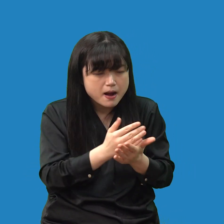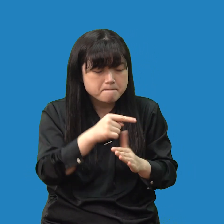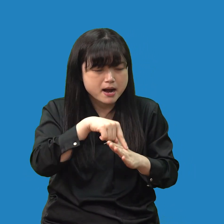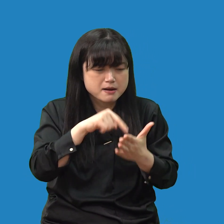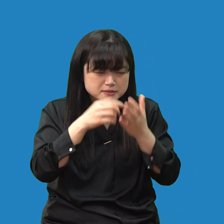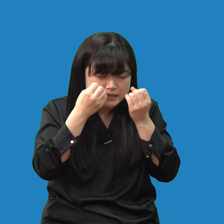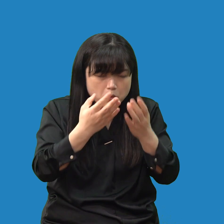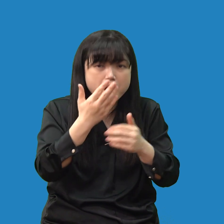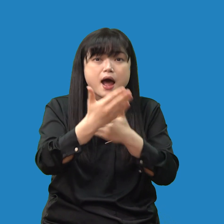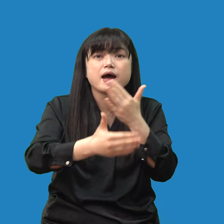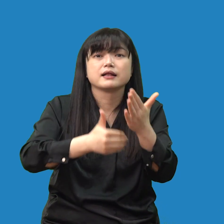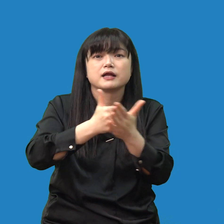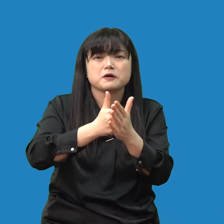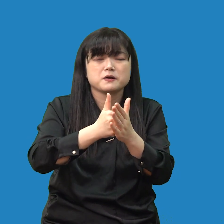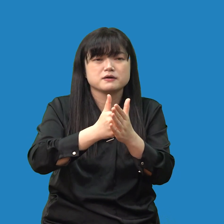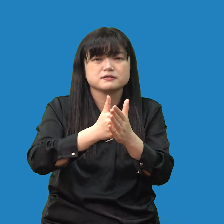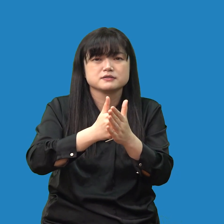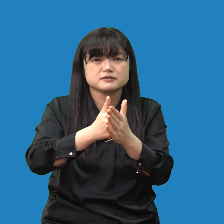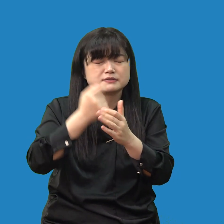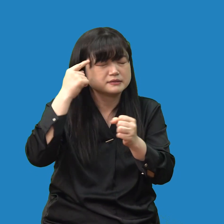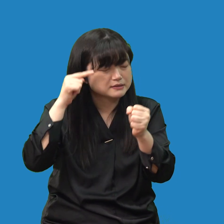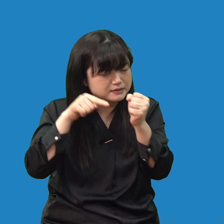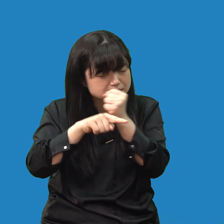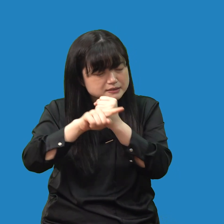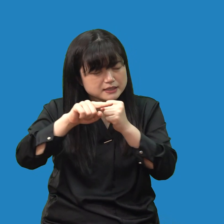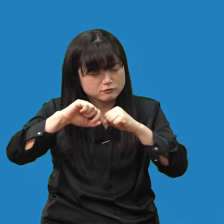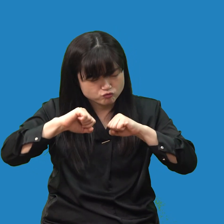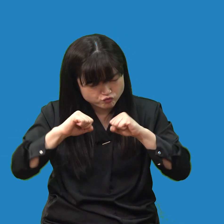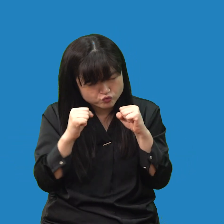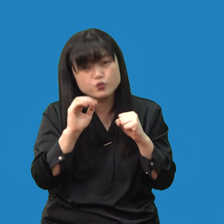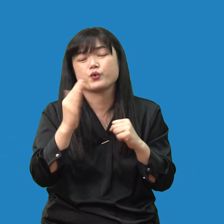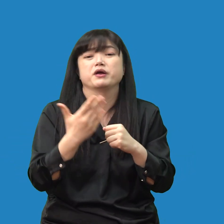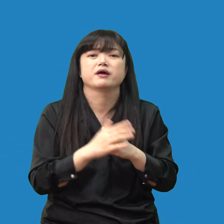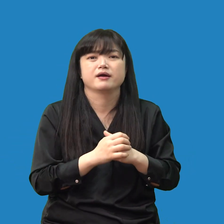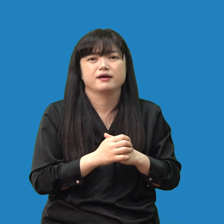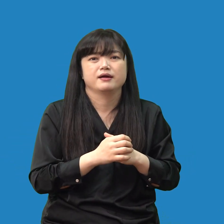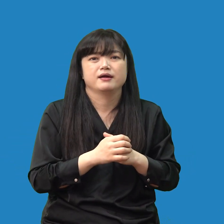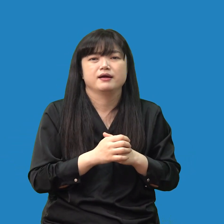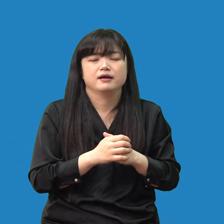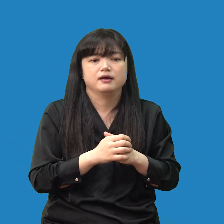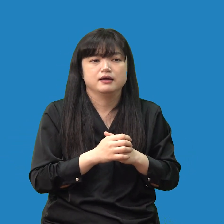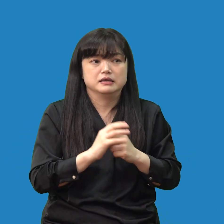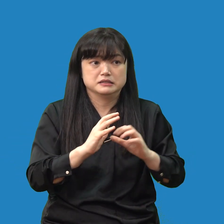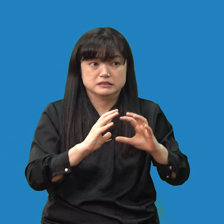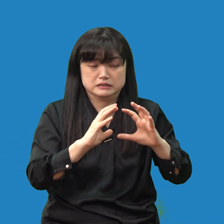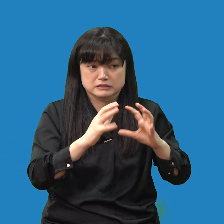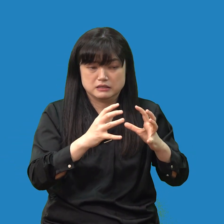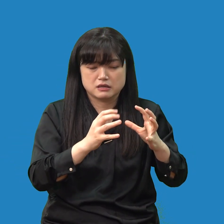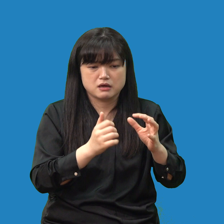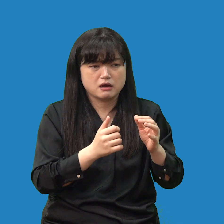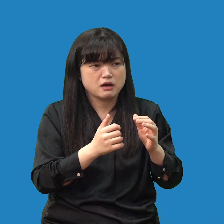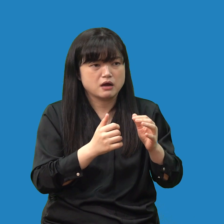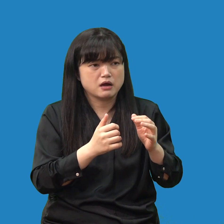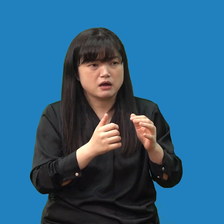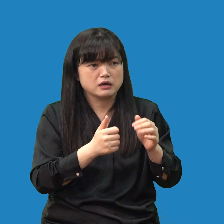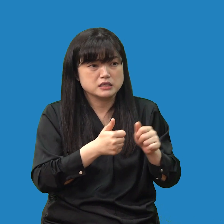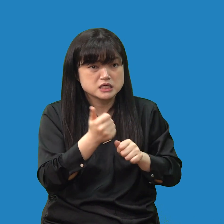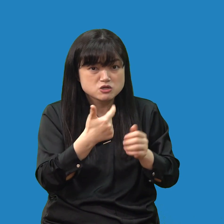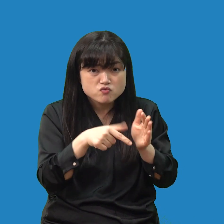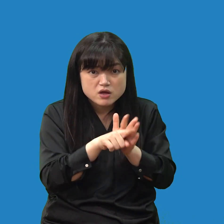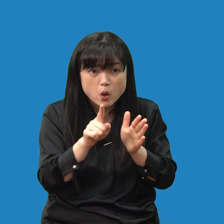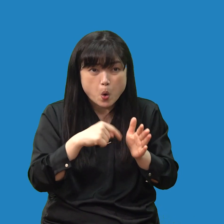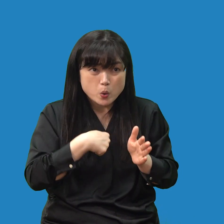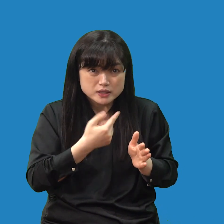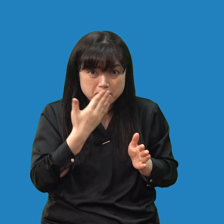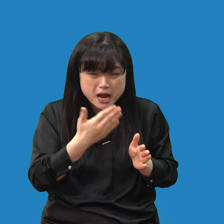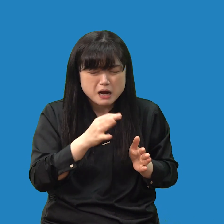해서 하나님의 뜻에 순종해야 합니다. 이 세대를 거스르기 위해서는 이제 혼자서 안